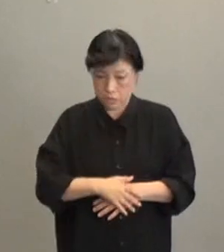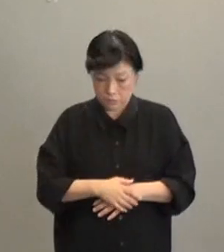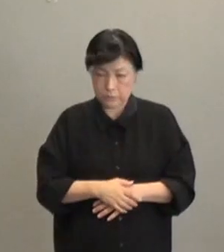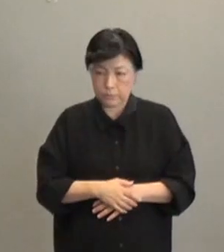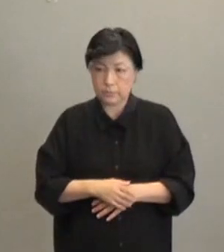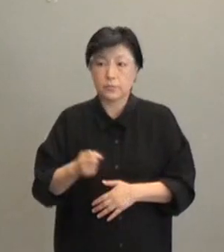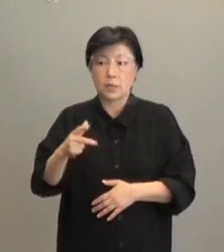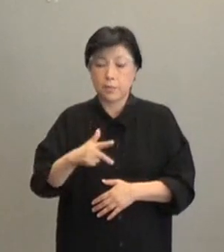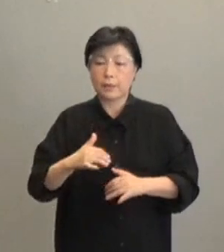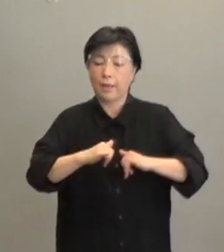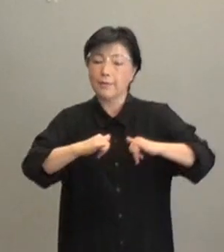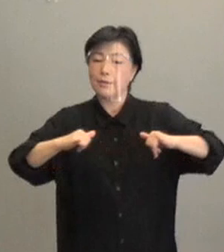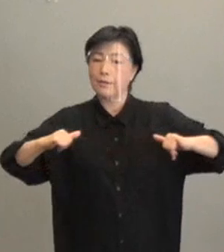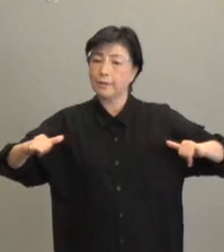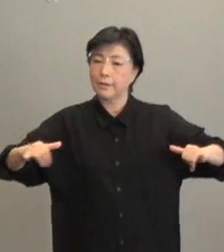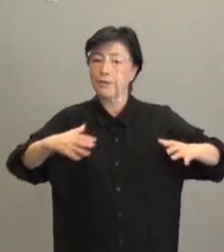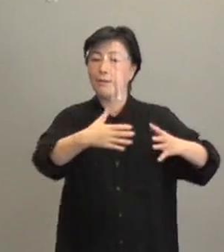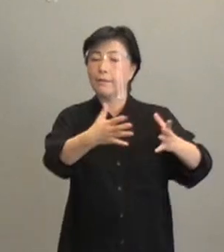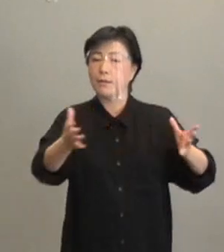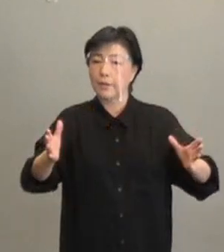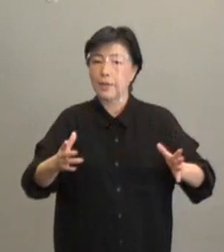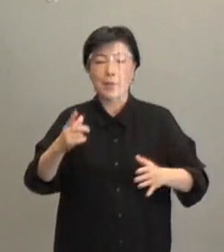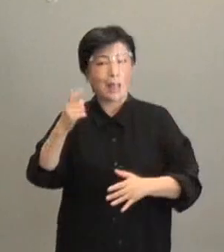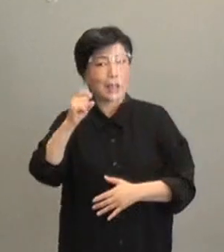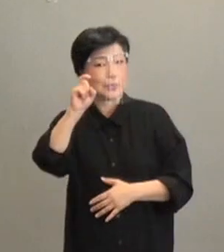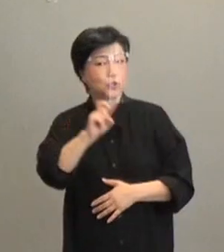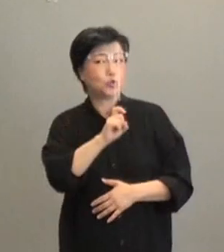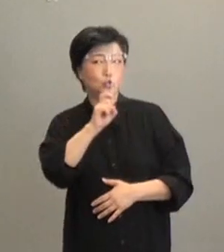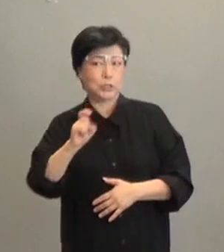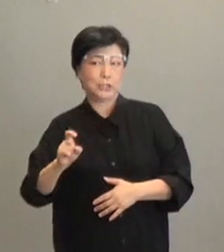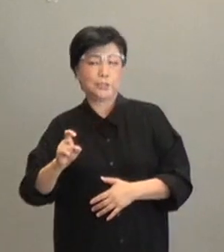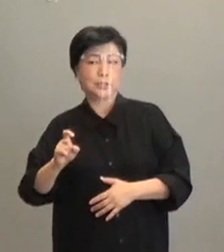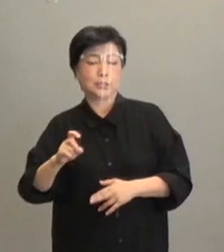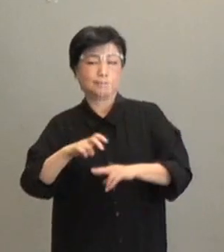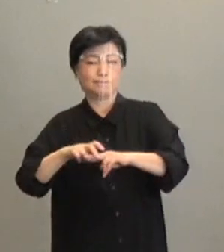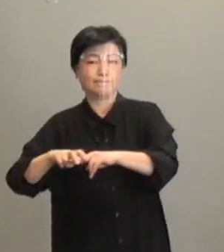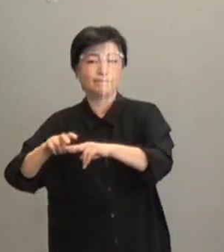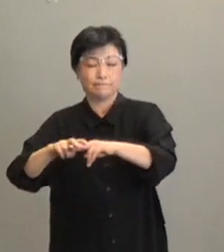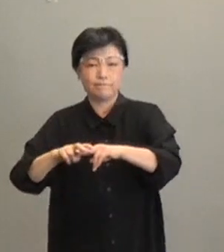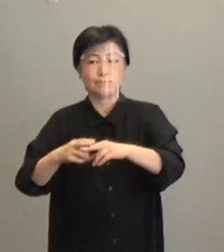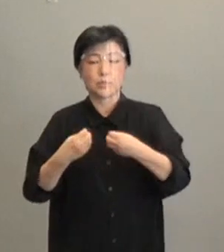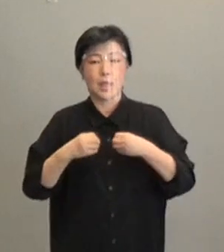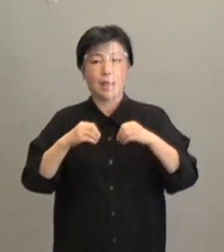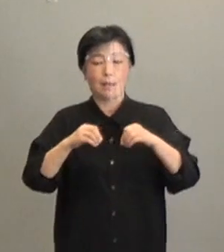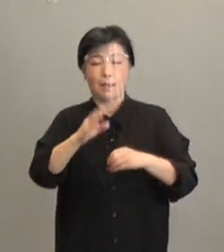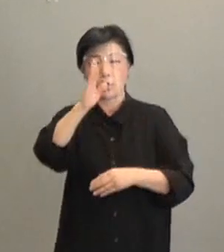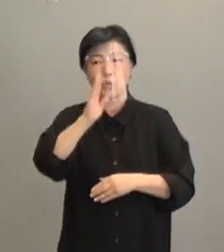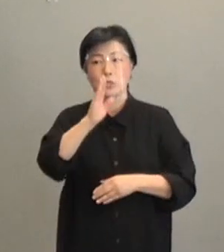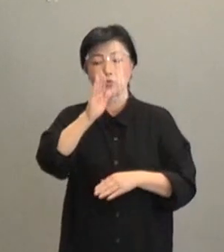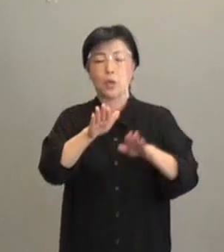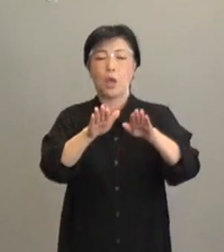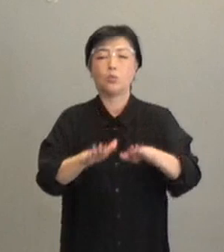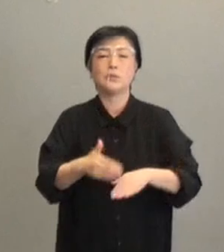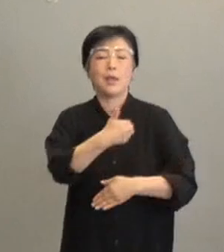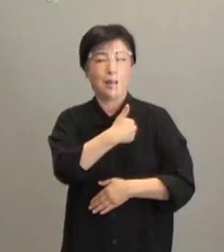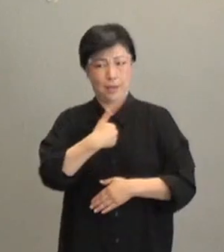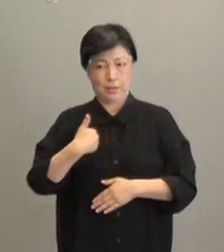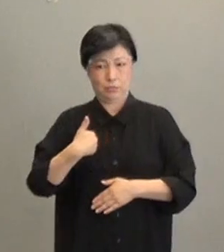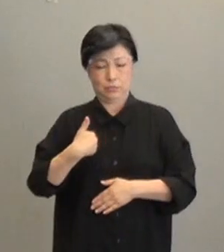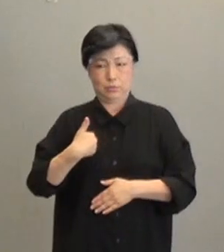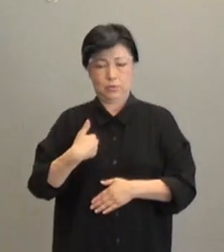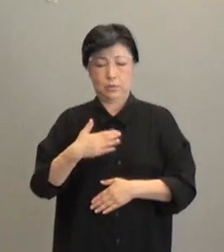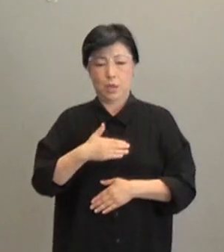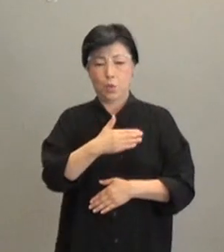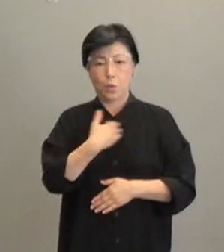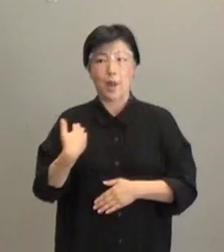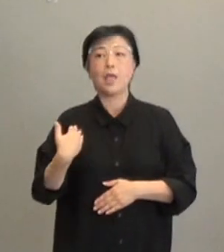から広い空間であれば、例えば仮に10人であったとしても感染リスクというのは一定程度抑えられるわけですので、今回我